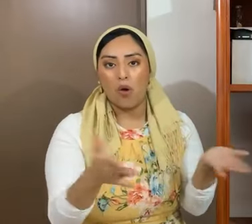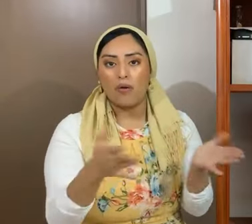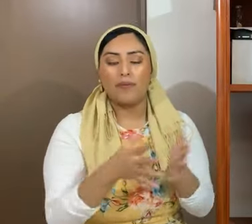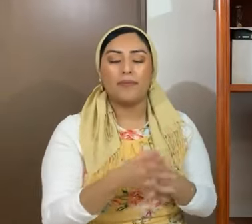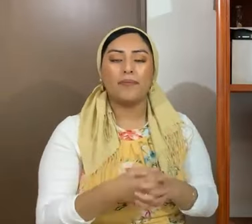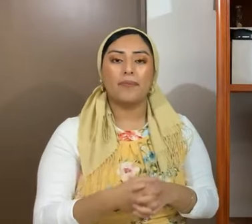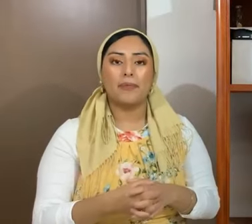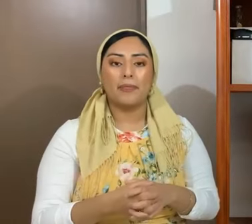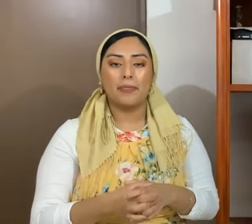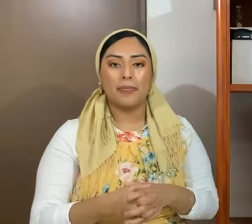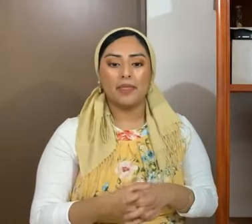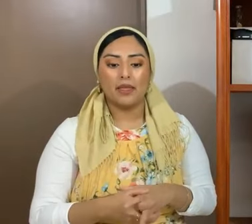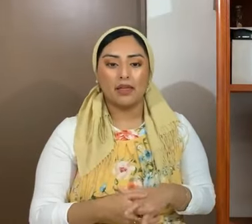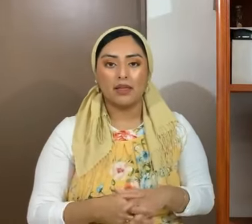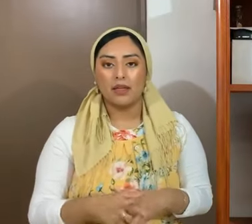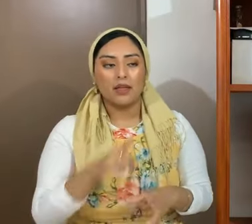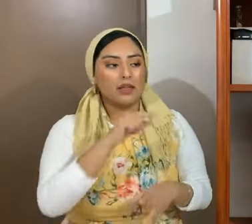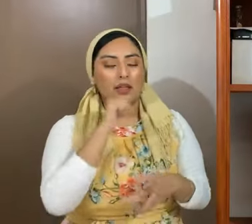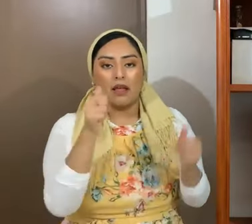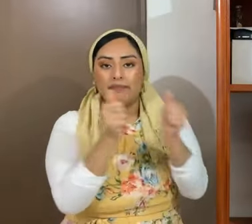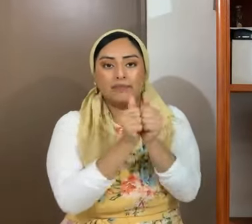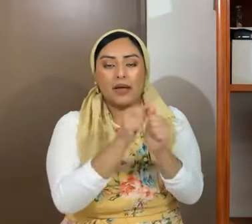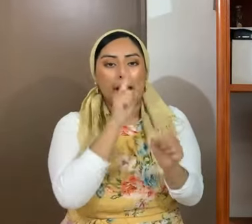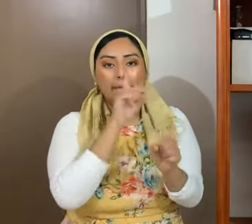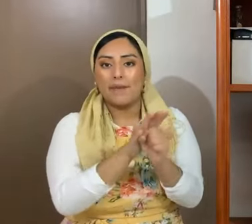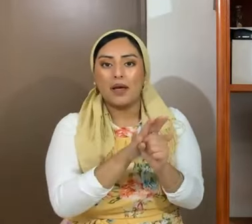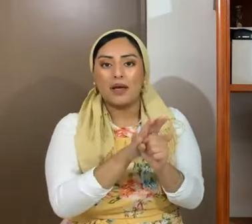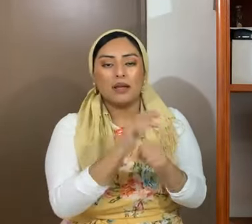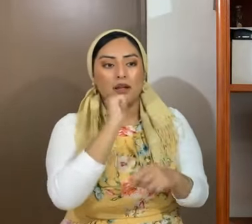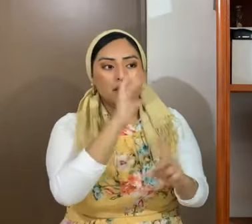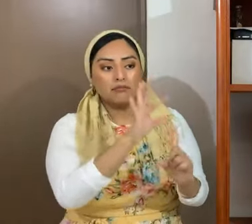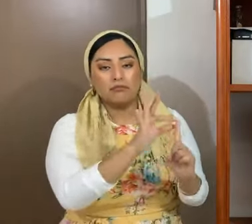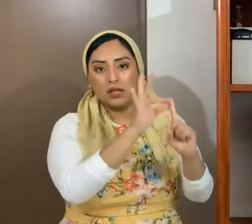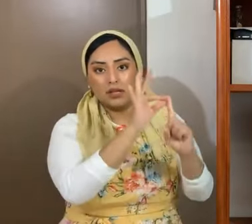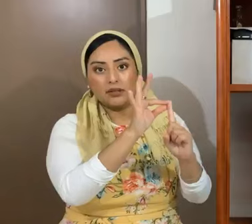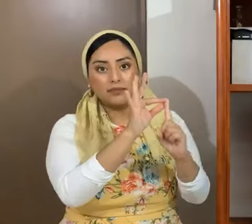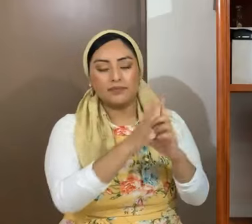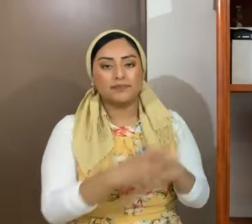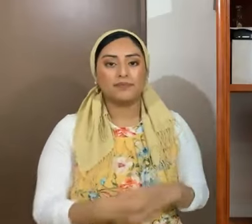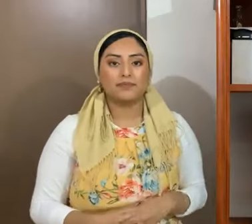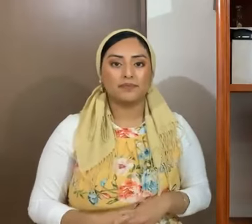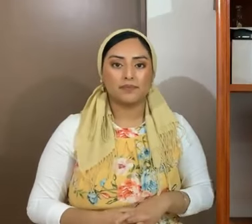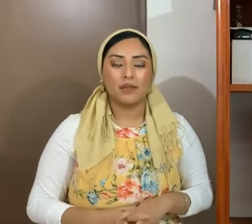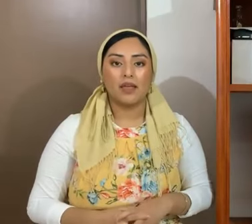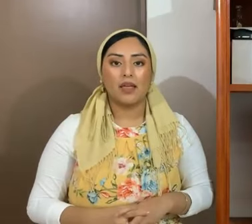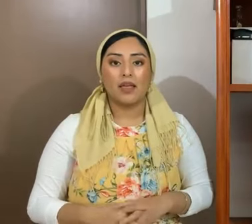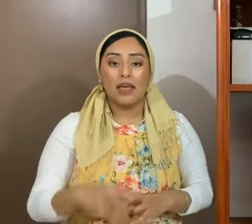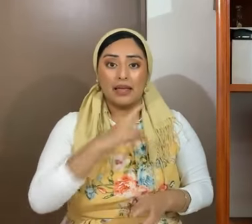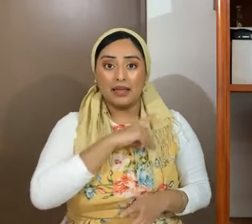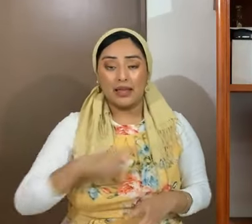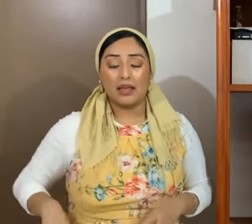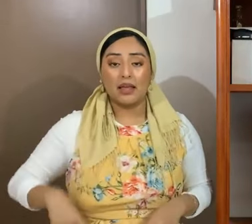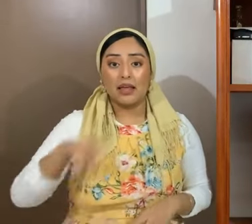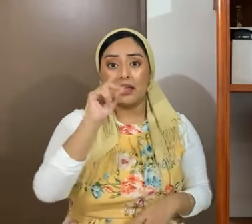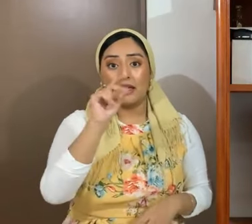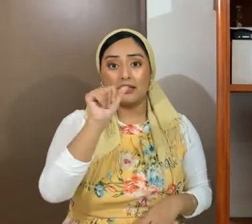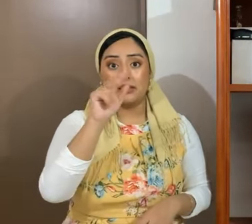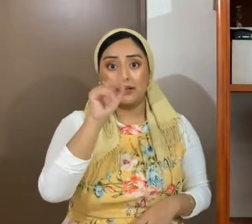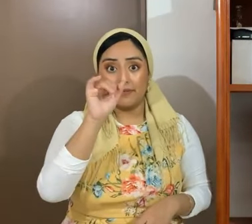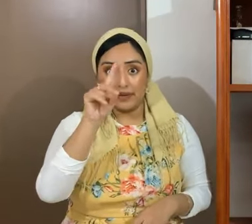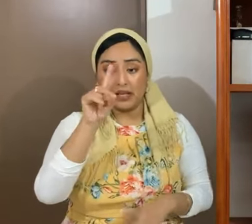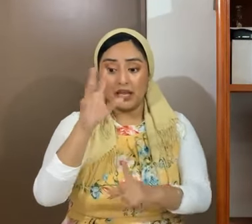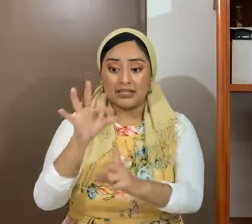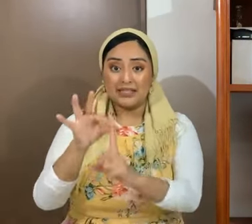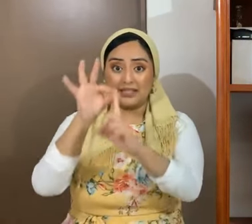Adonías era hijo del rey David, no era parte de eso porque no era el escogido. No era el escogido. El rey David había escogido